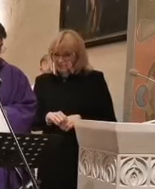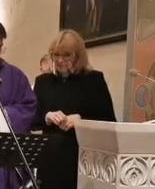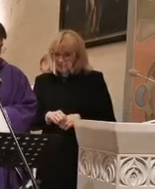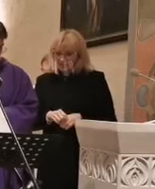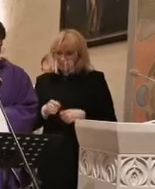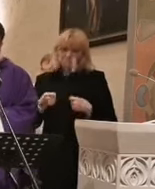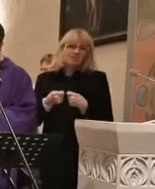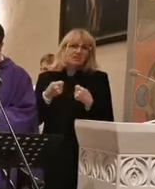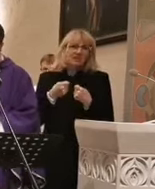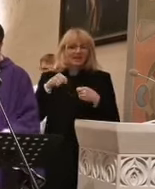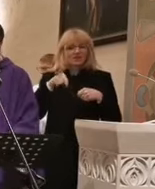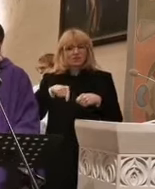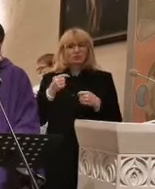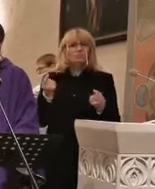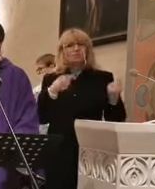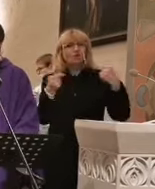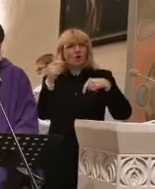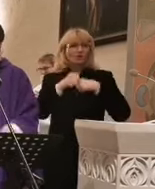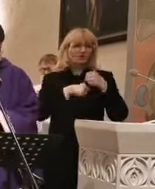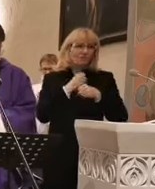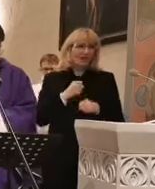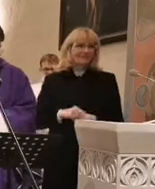intralciando il nostro lavoro.